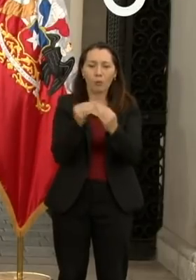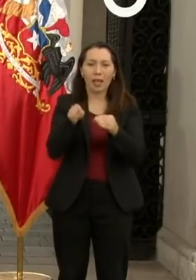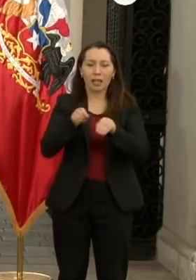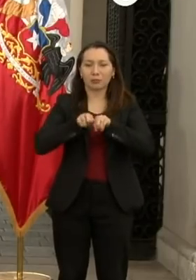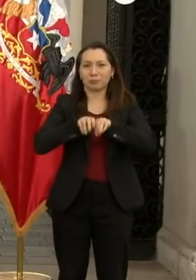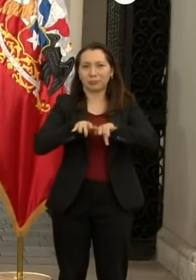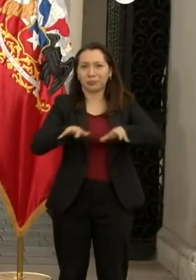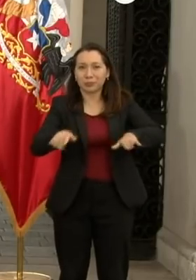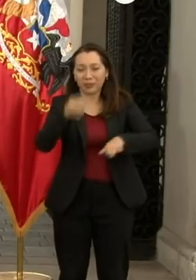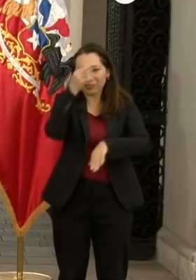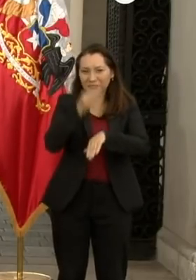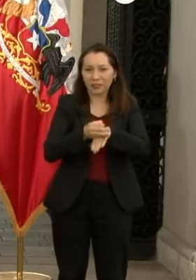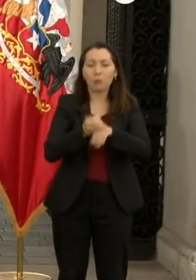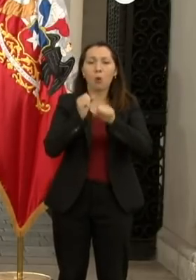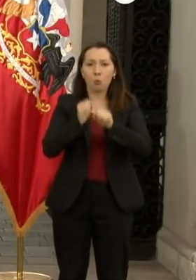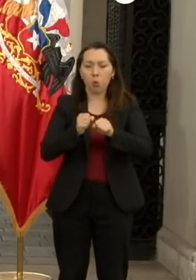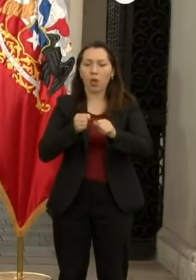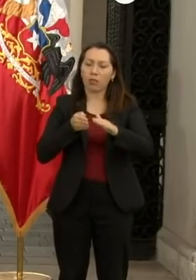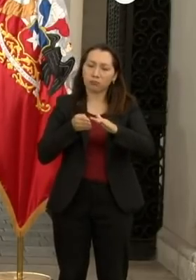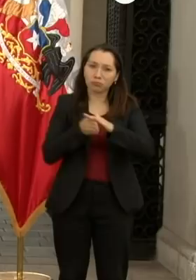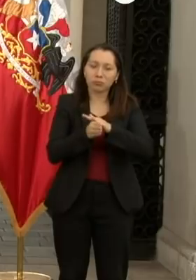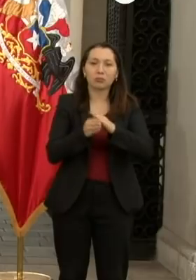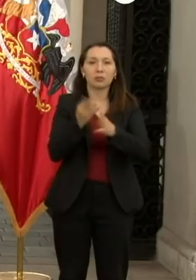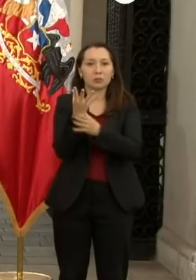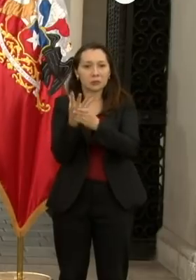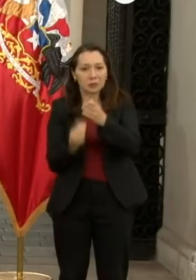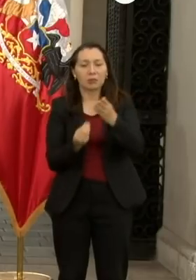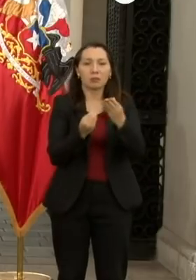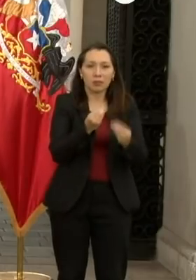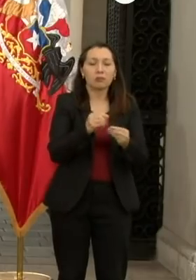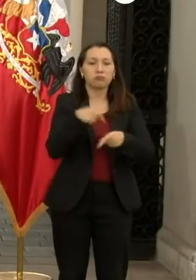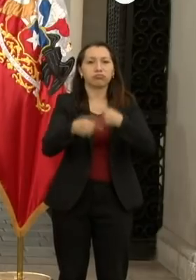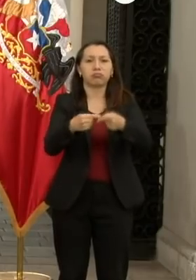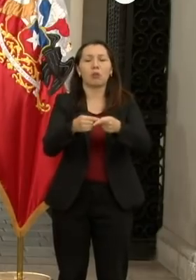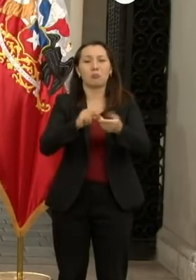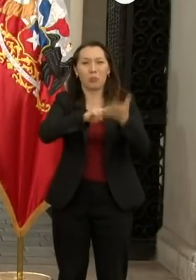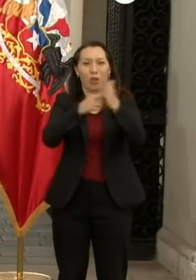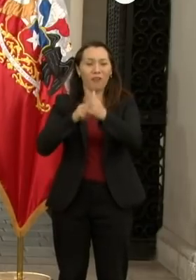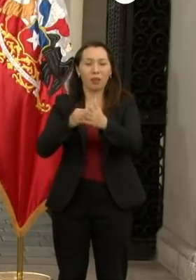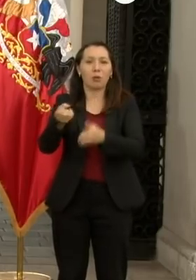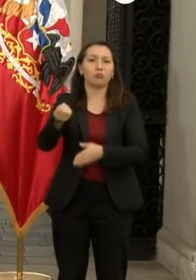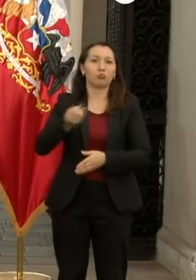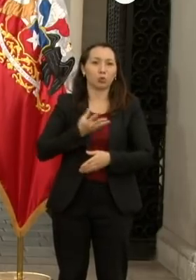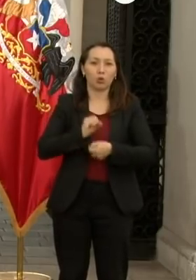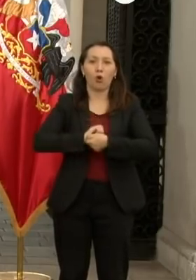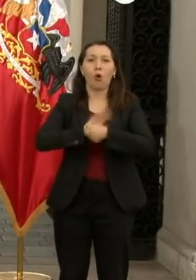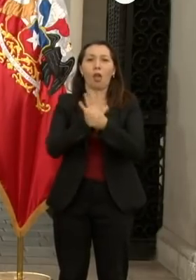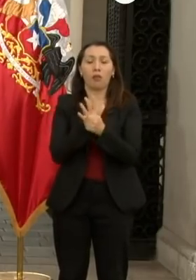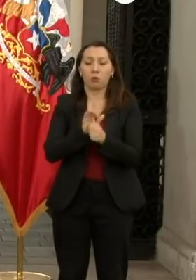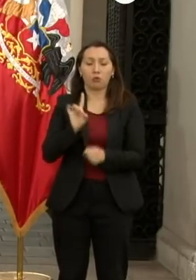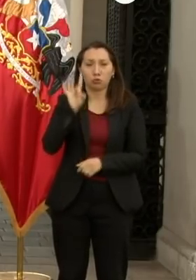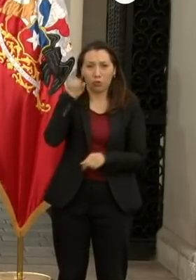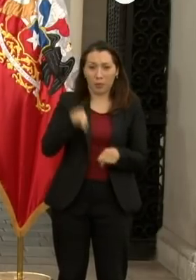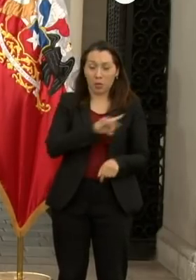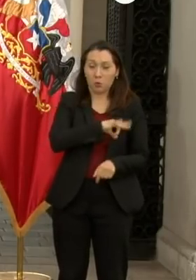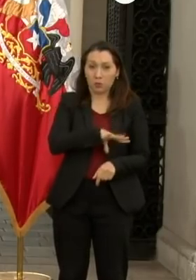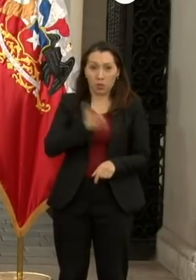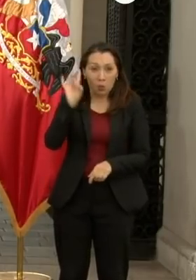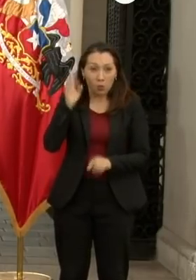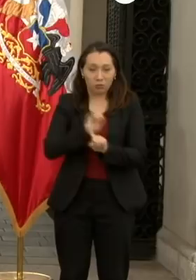pandemia y vamos a poder superar los estragos que está produciendo el coronavirus, no solamente en